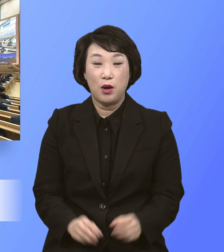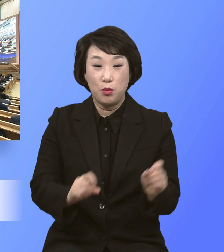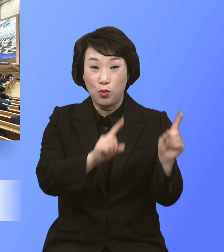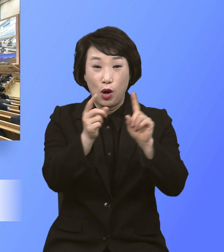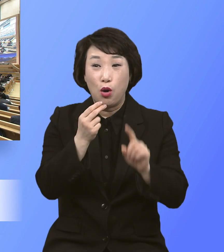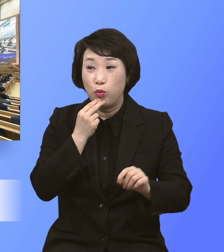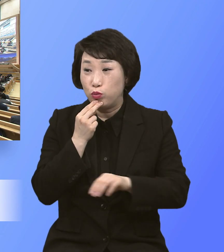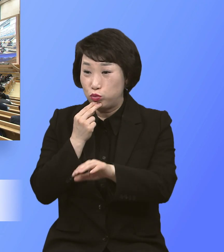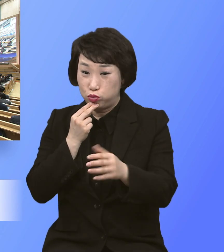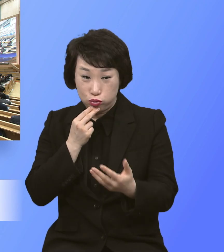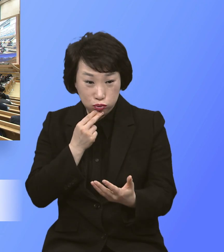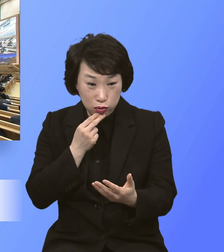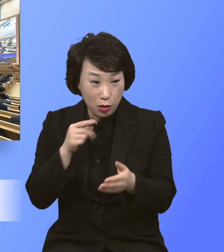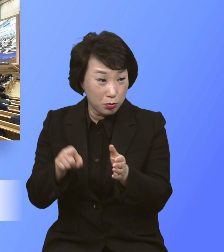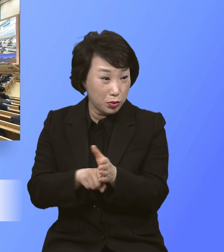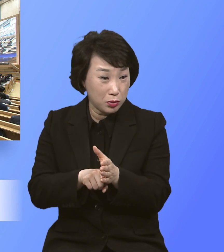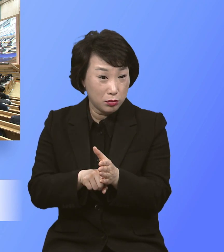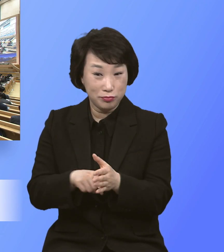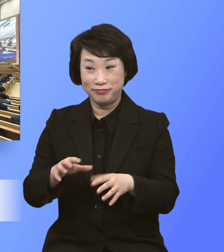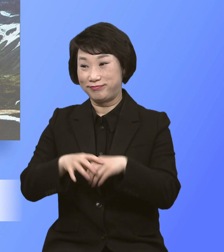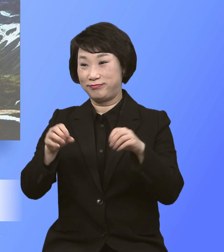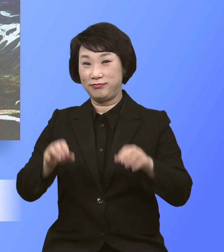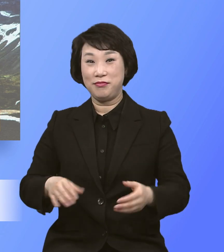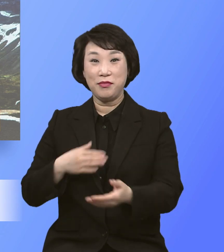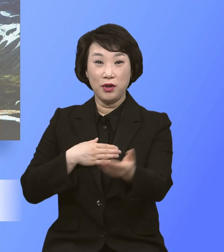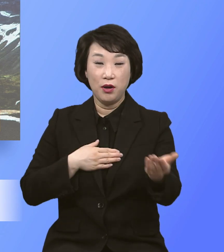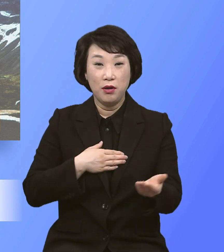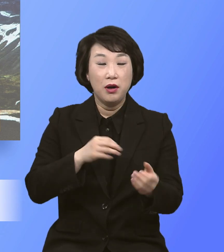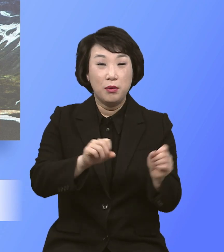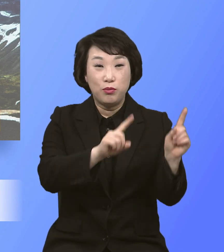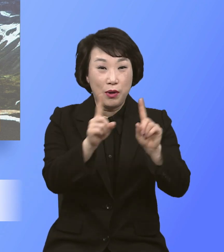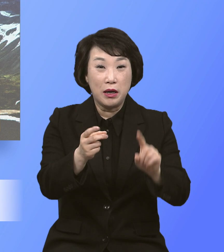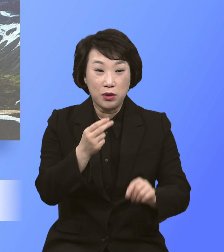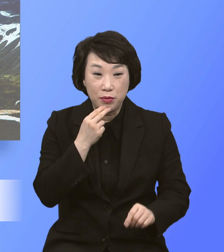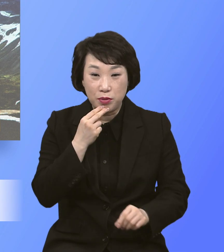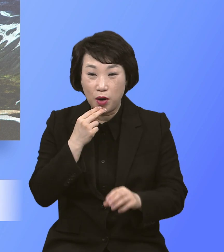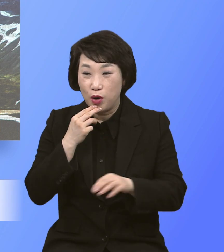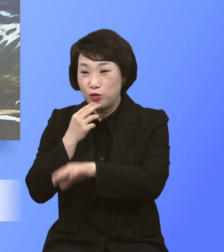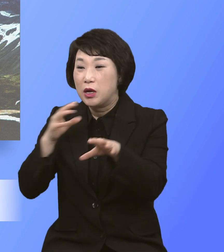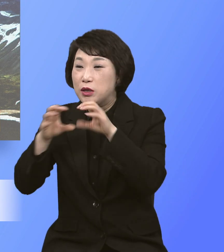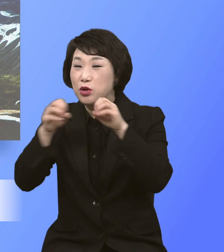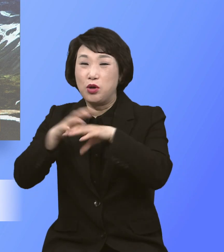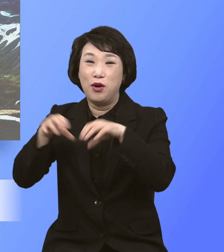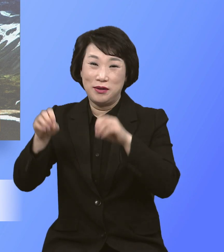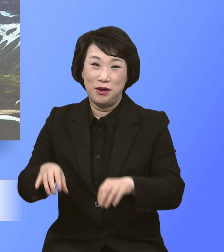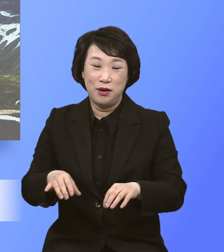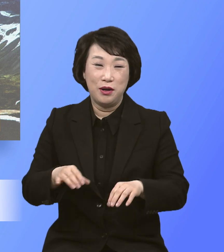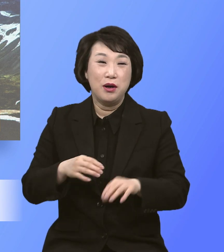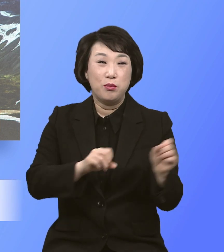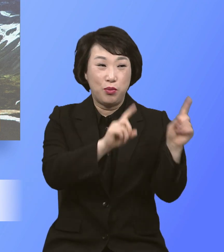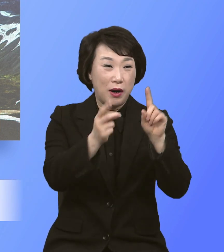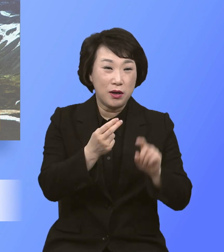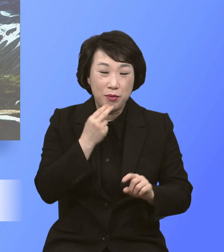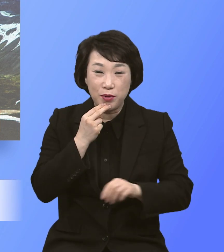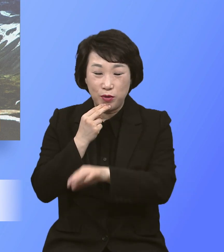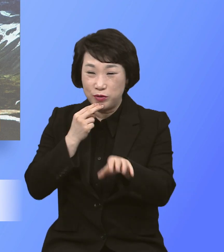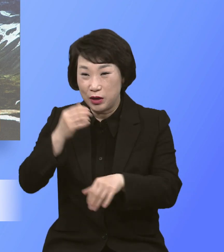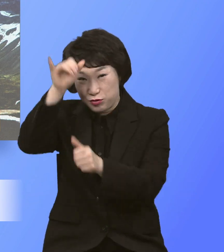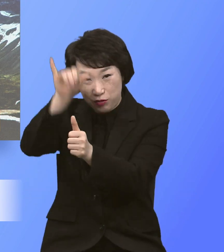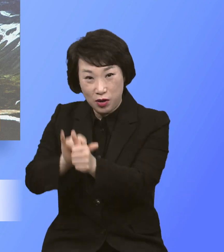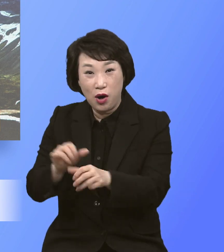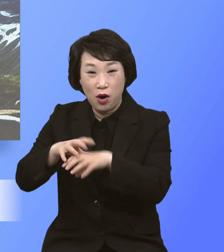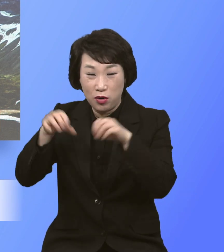부활이 없으면 우리의 믿음도 없것이요, 전도도 없것이요, 충성도 없것이요,